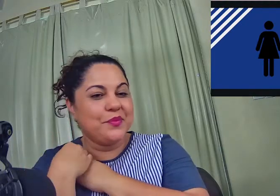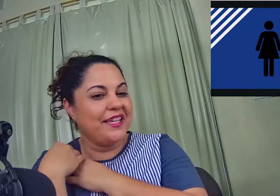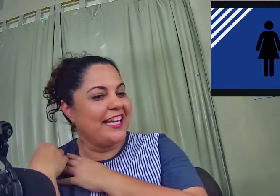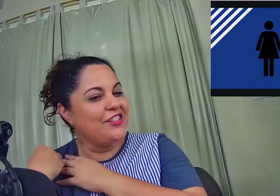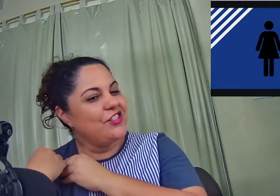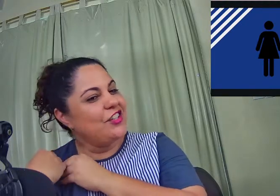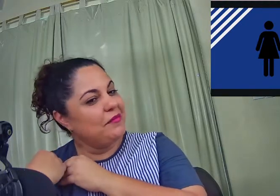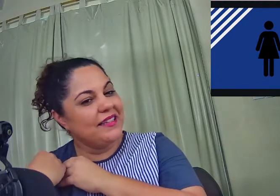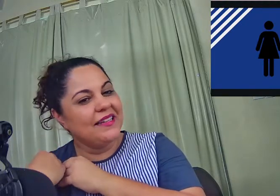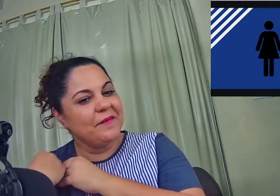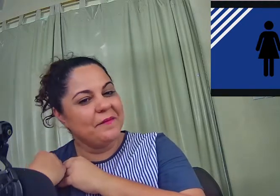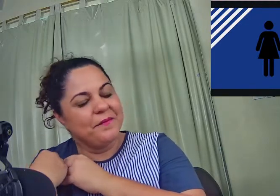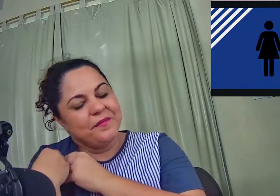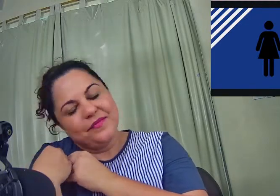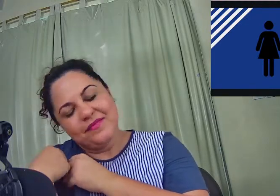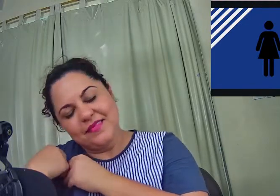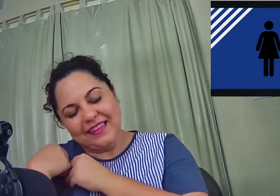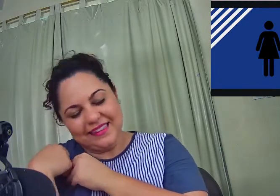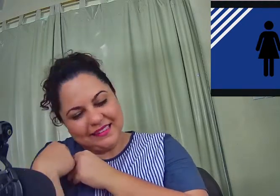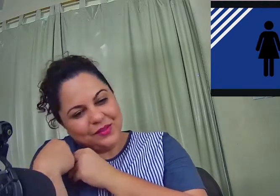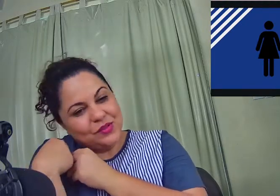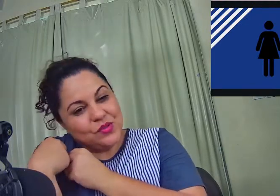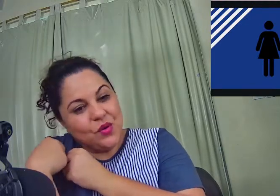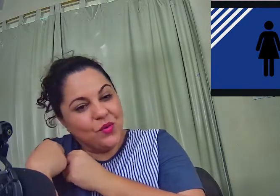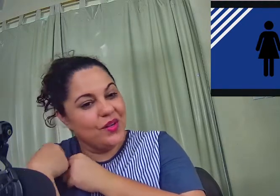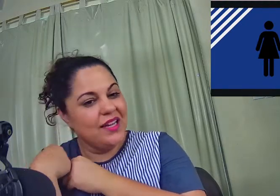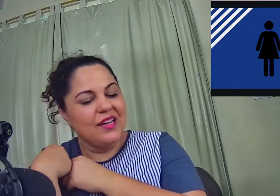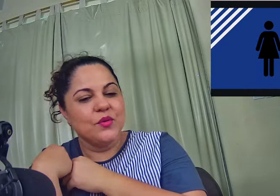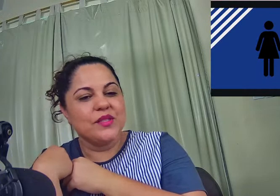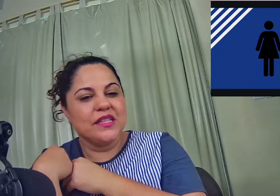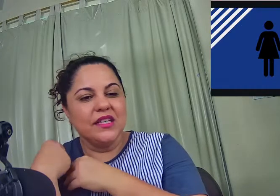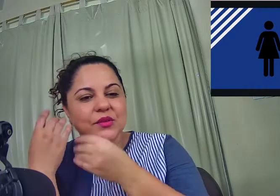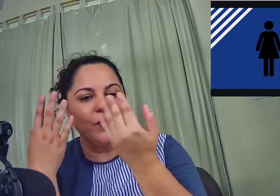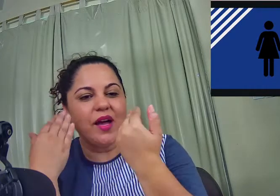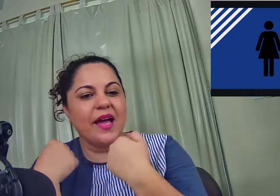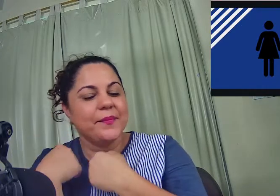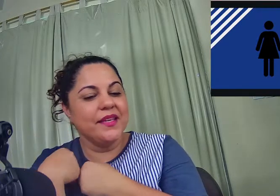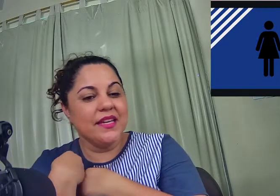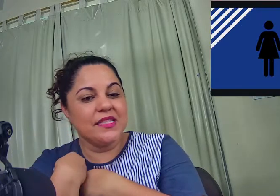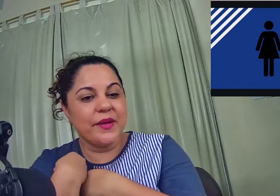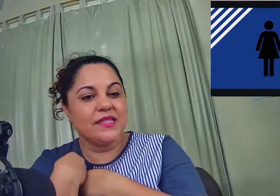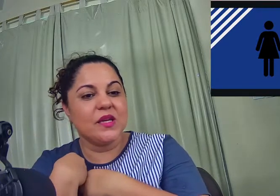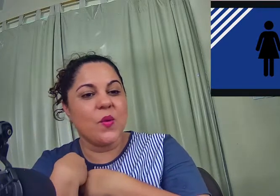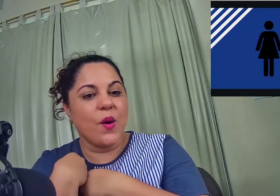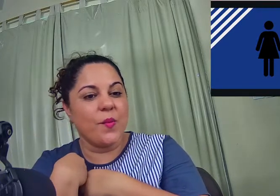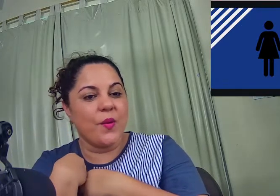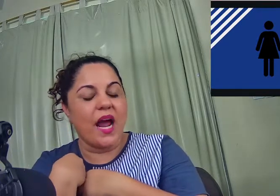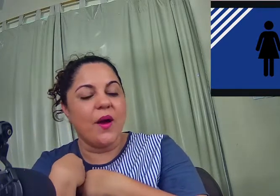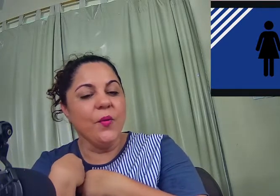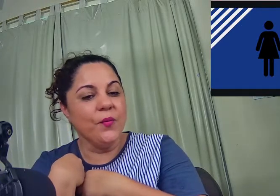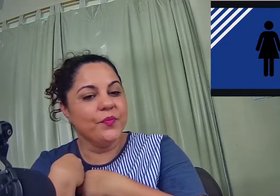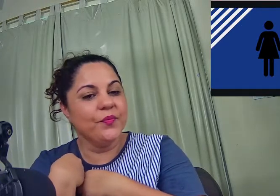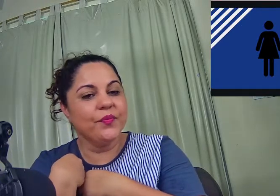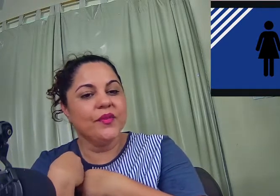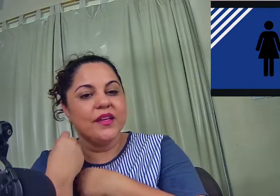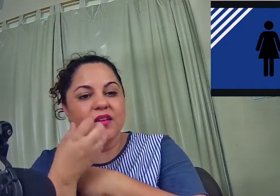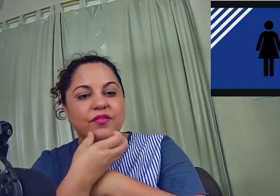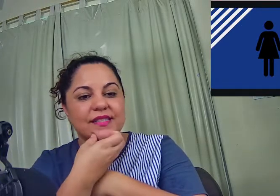ela é tímida. Então eu estou usando a minha expressão corporal e facial